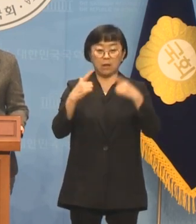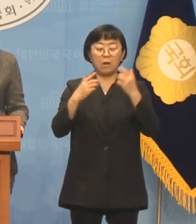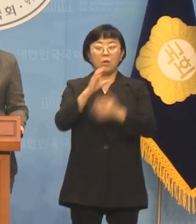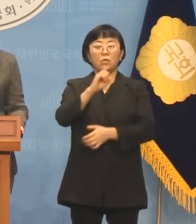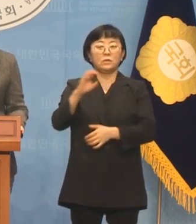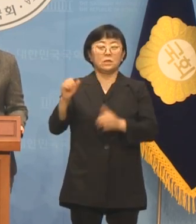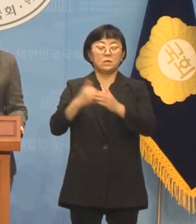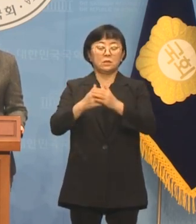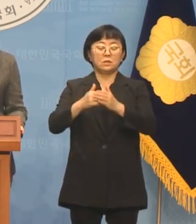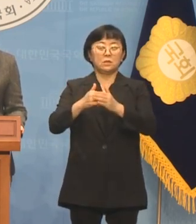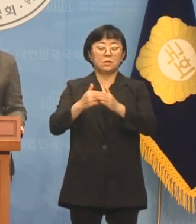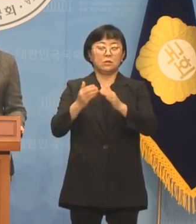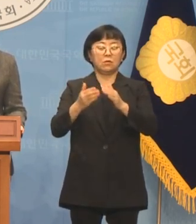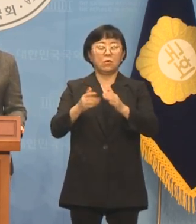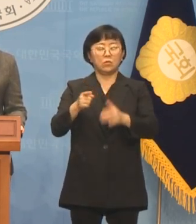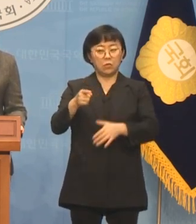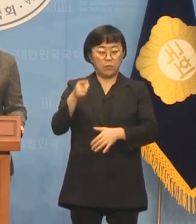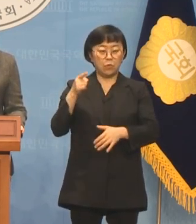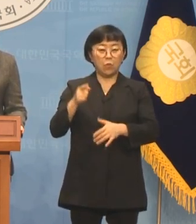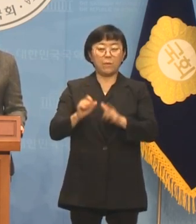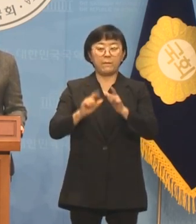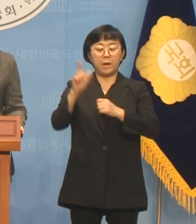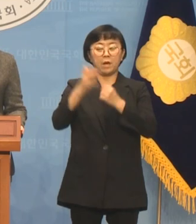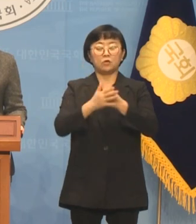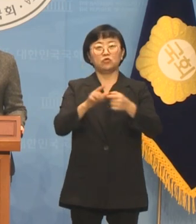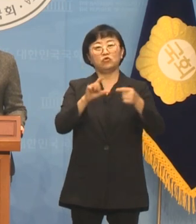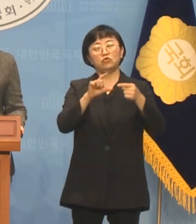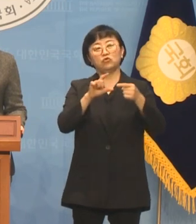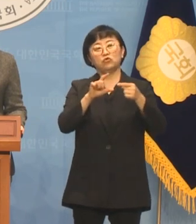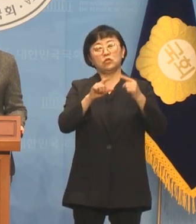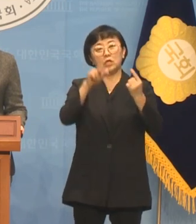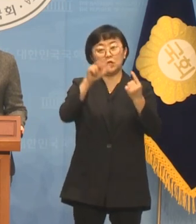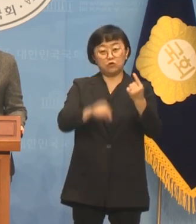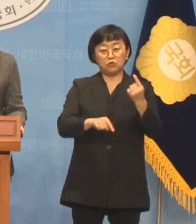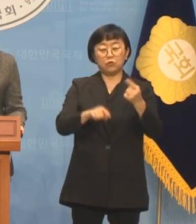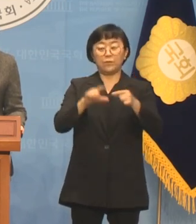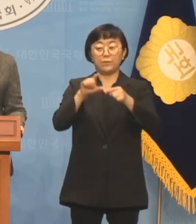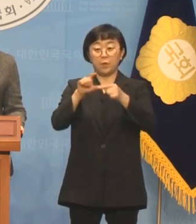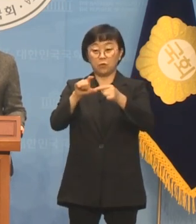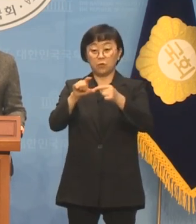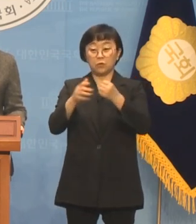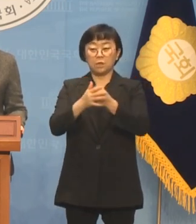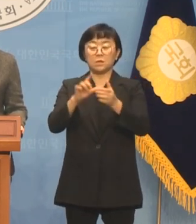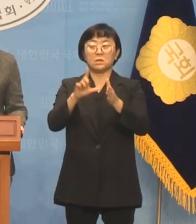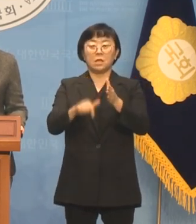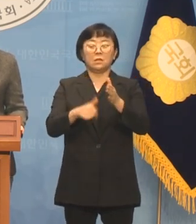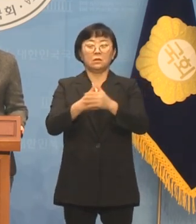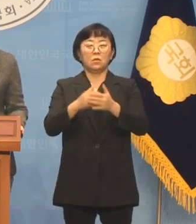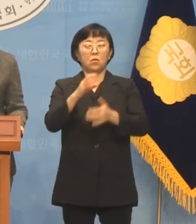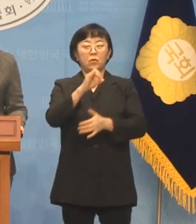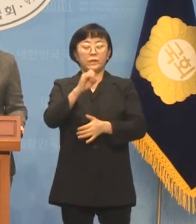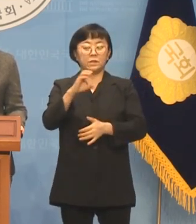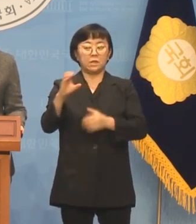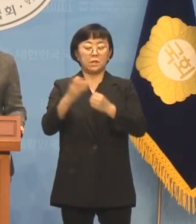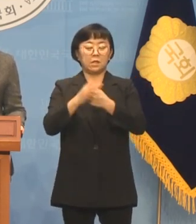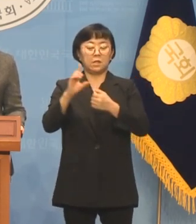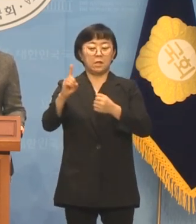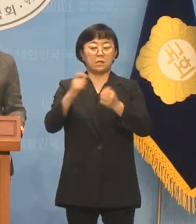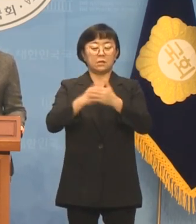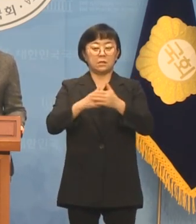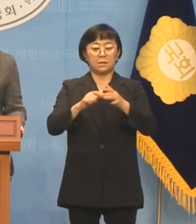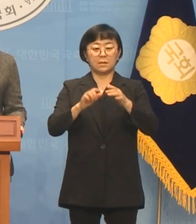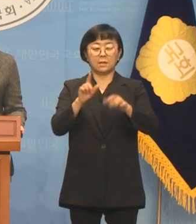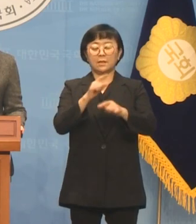OECD 최상위권입니다. 주 평균 근로일수, 주당 근로시간 역시 OECD에서 가장 긴